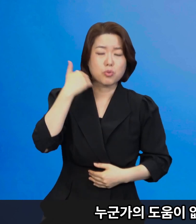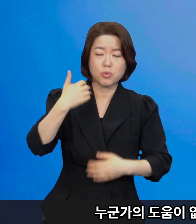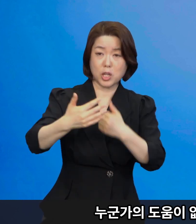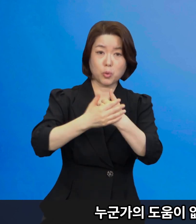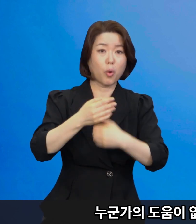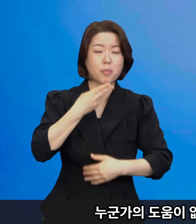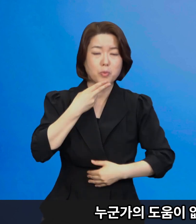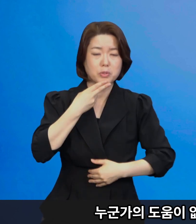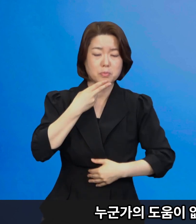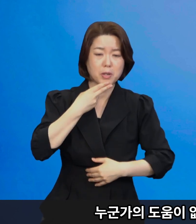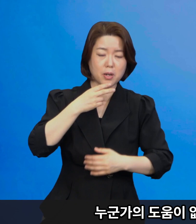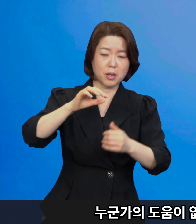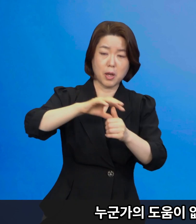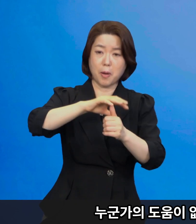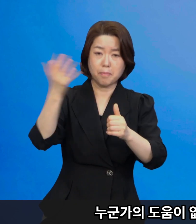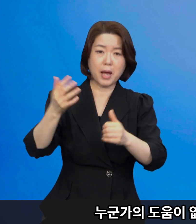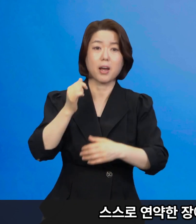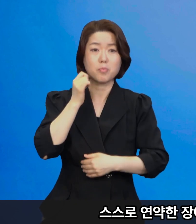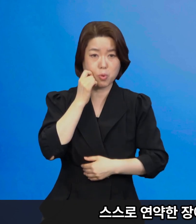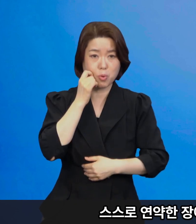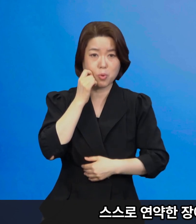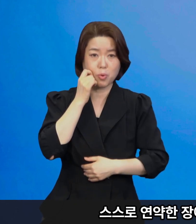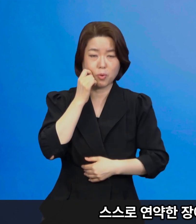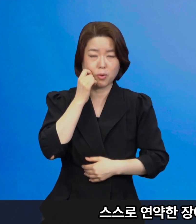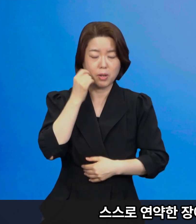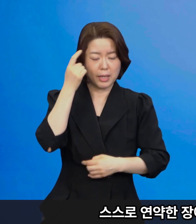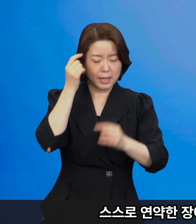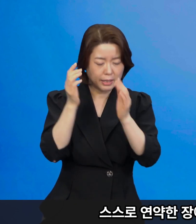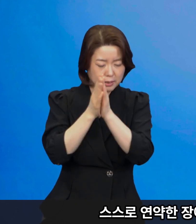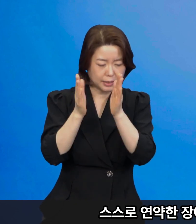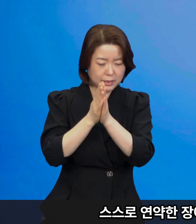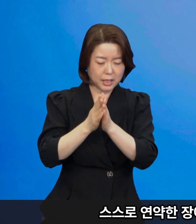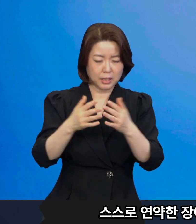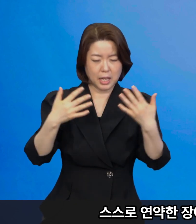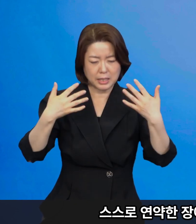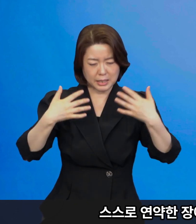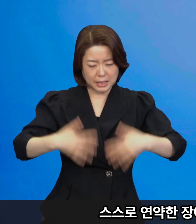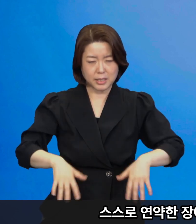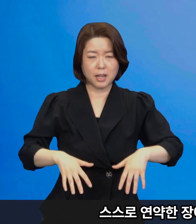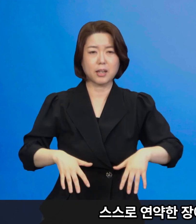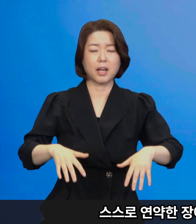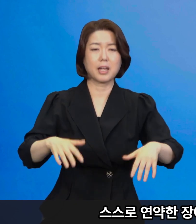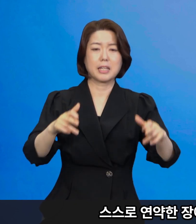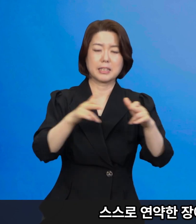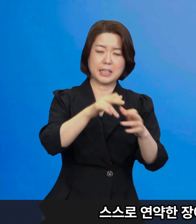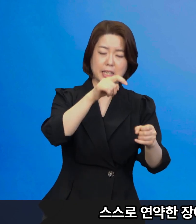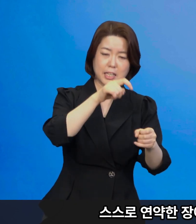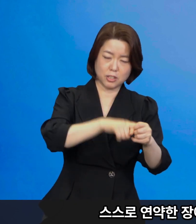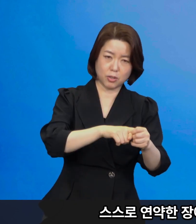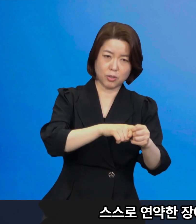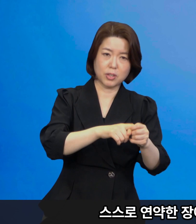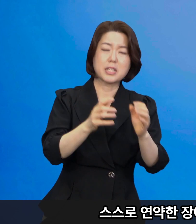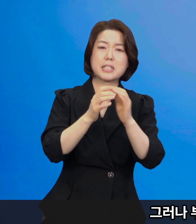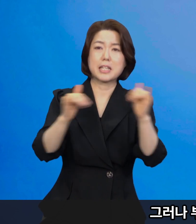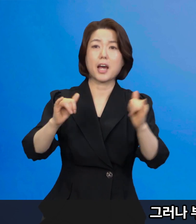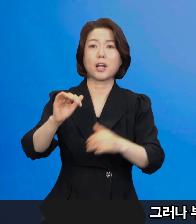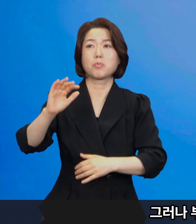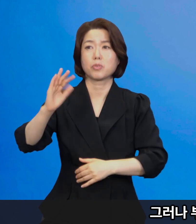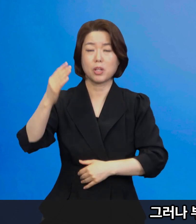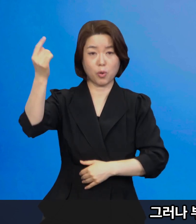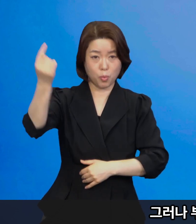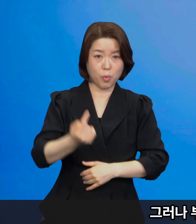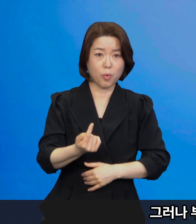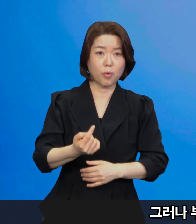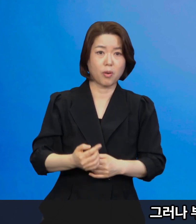없이는 풀려나지도 못하는 스스로 연약한 장애적 존재가 되신 겁니다.